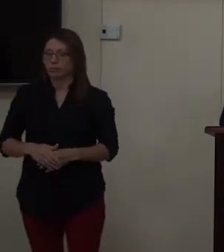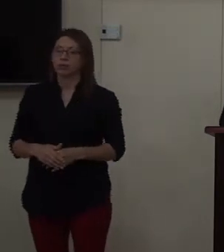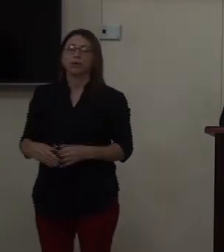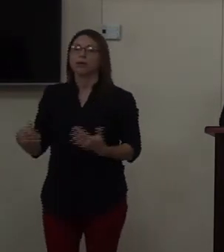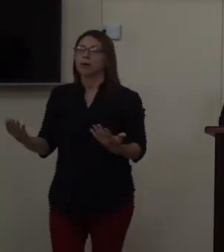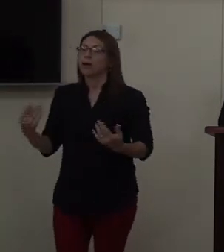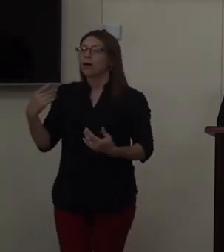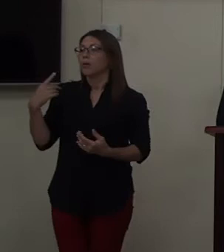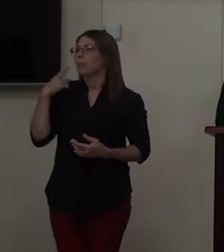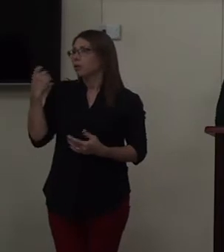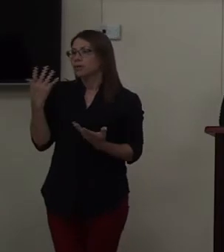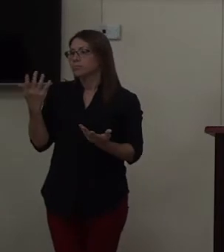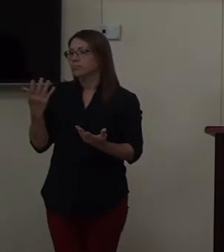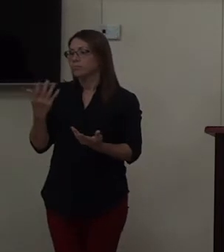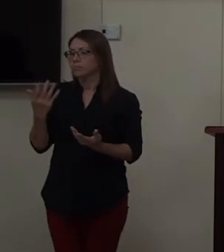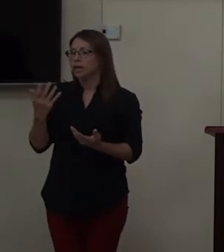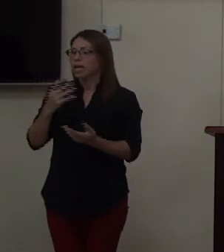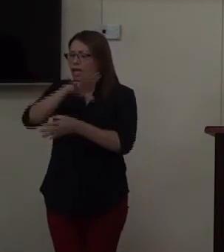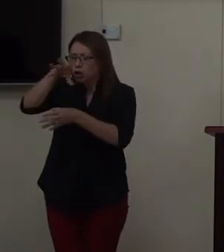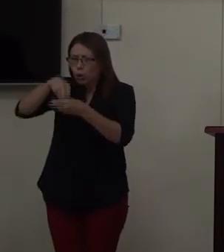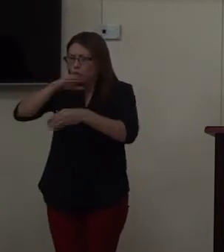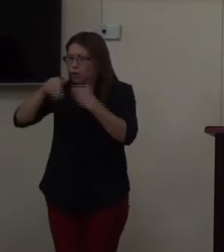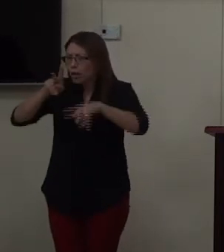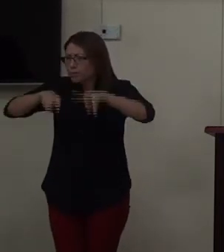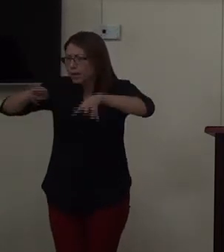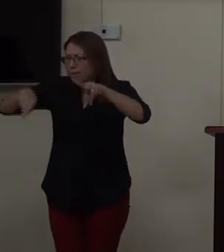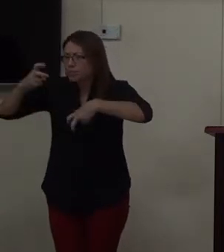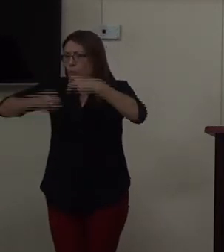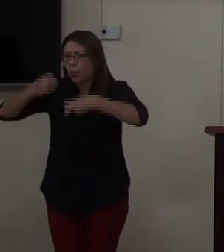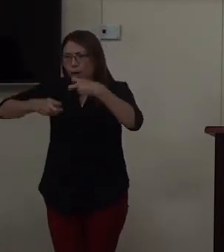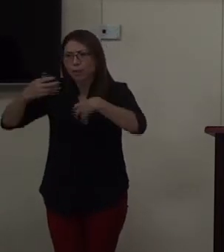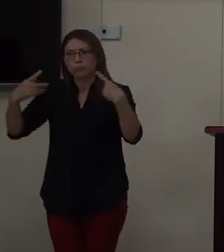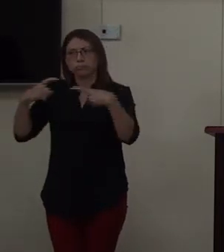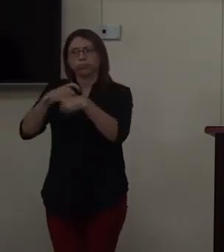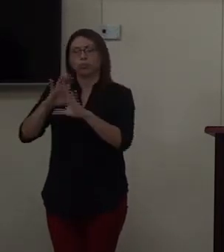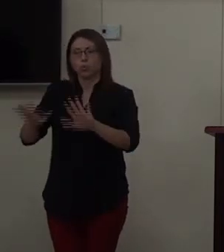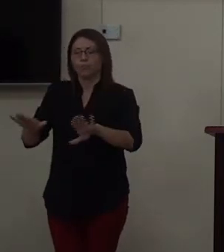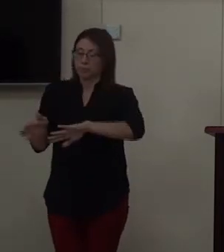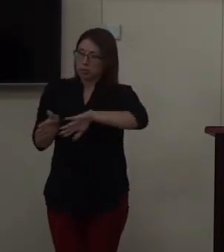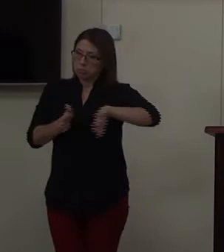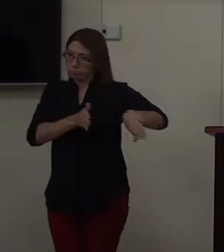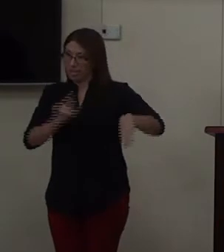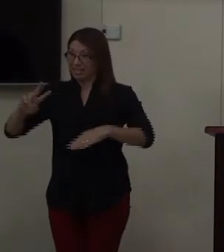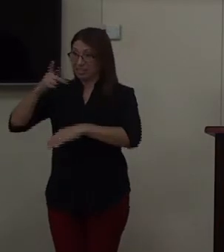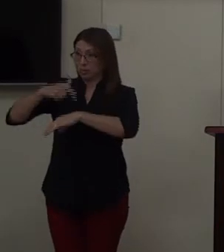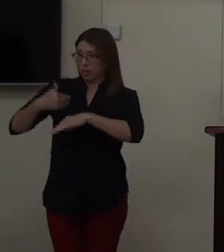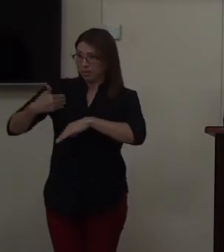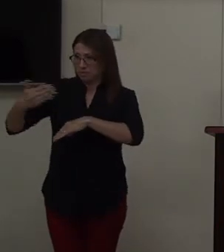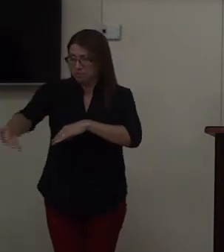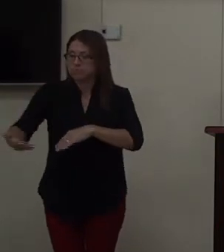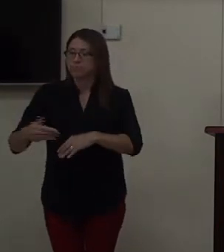precisamente introducen todas las variables de un problema súper complejo. Sí, Ahora en esta segunda parte, este rato que tenemos,